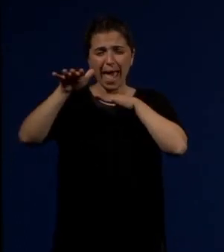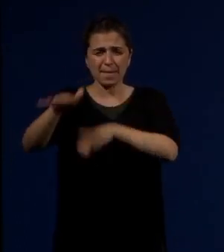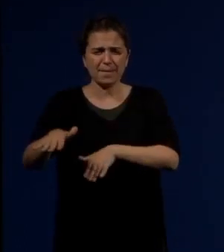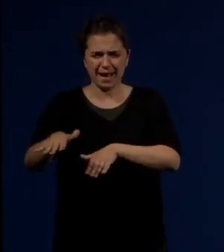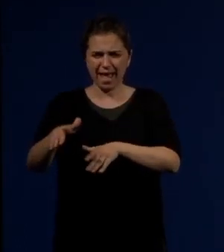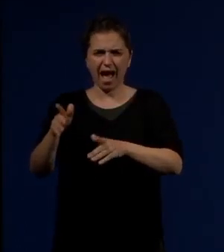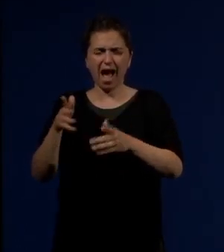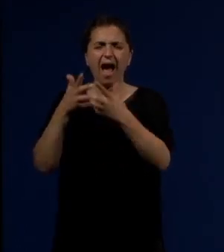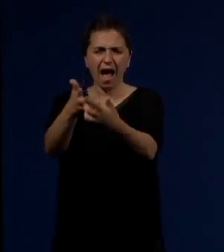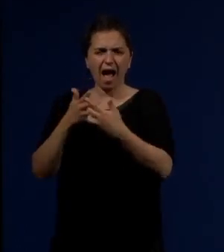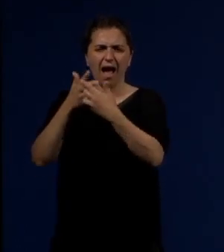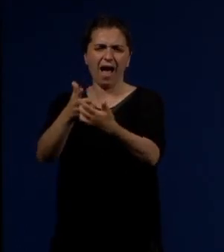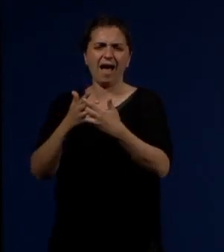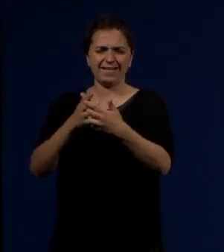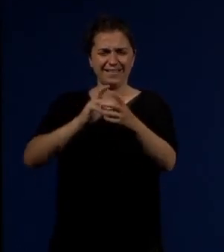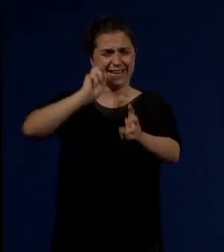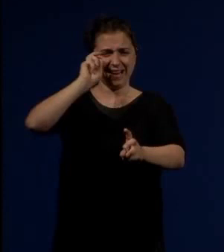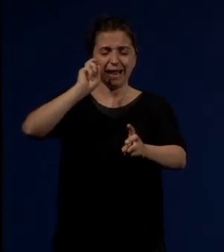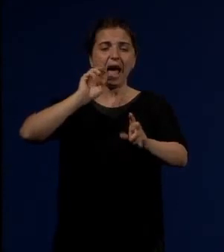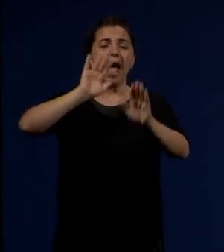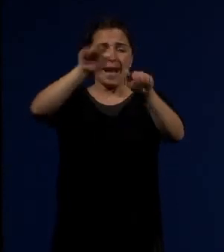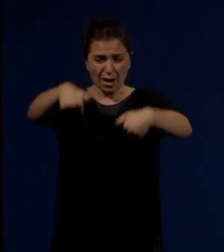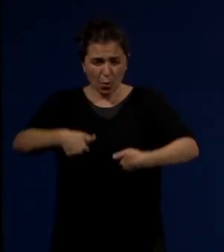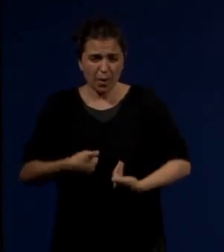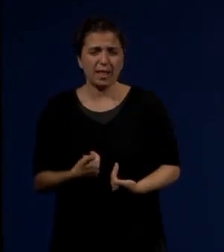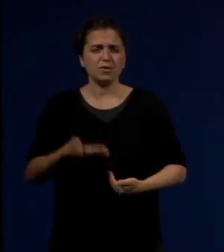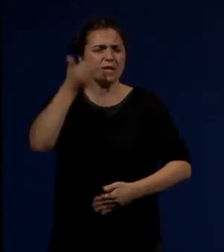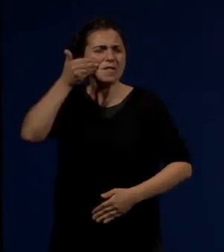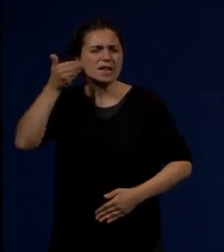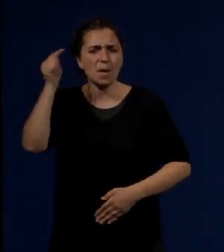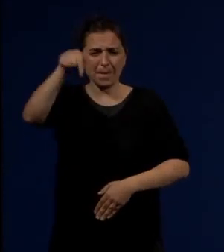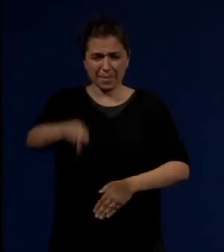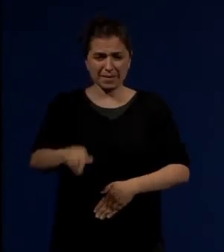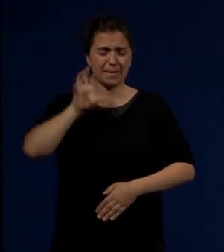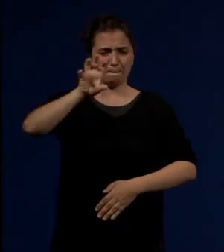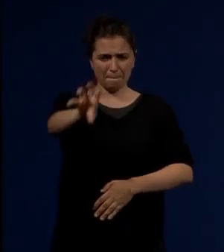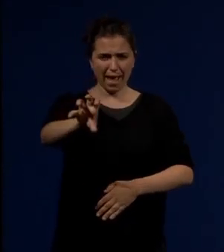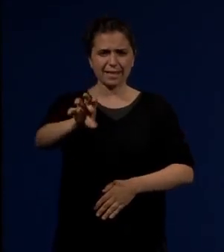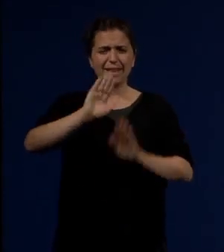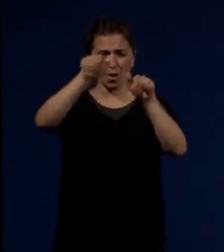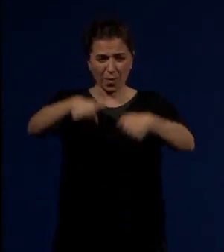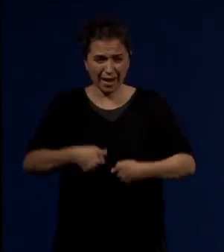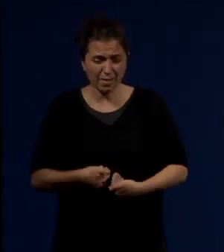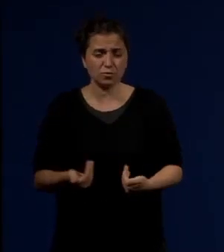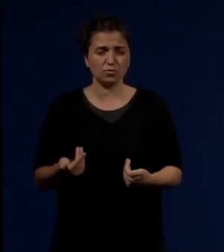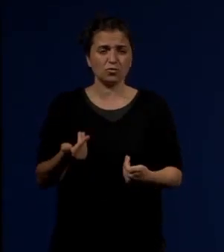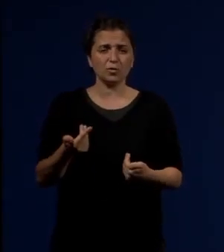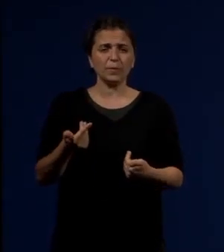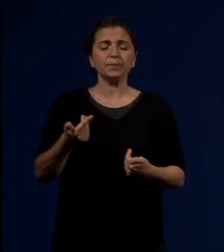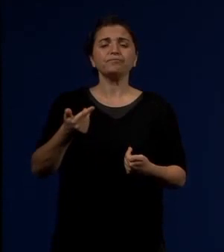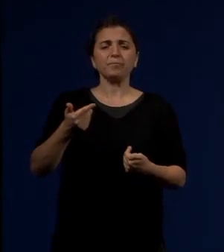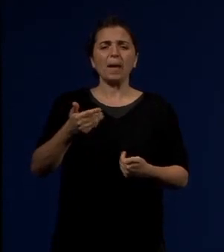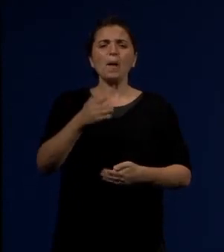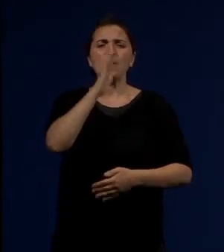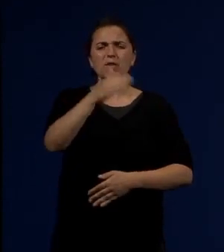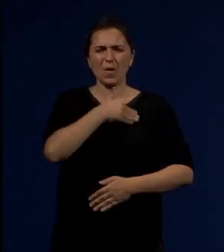rendimos, recuperaremos para vós o que xa era voso, recuperaremos a dignidade para este país, recuperaremos a dignidade porque queremos,